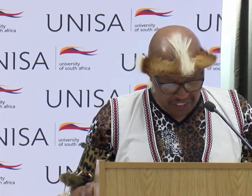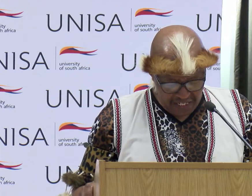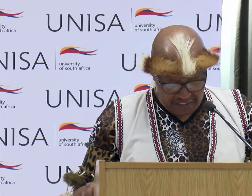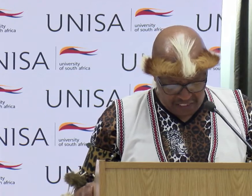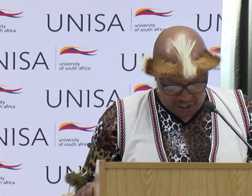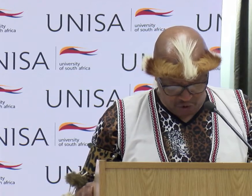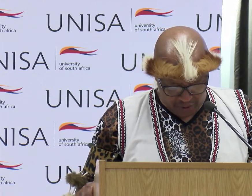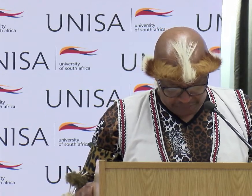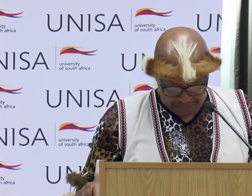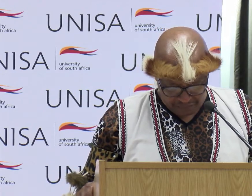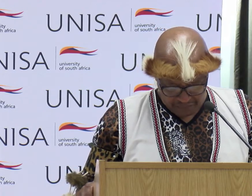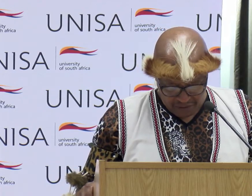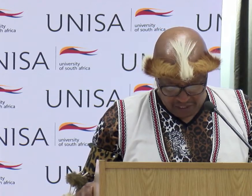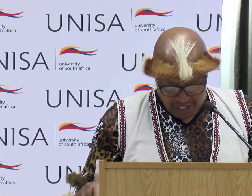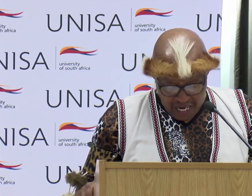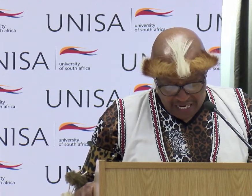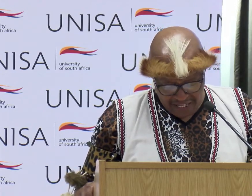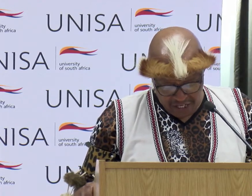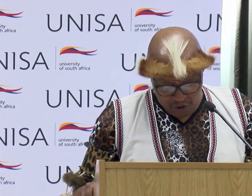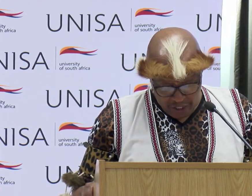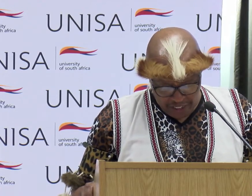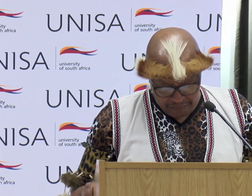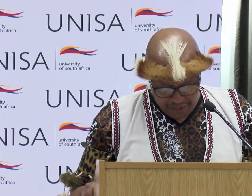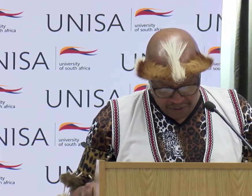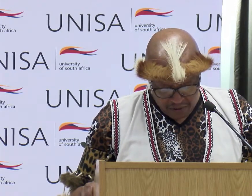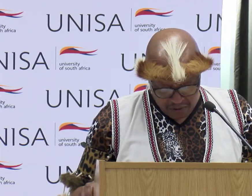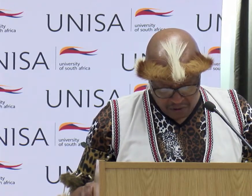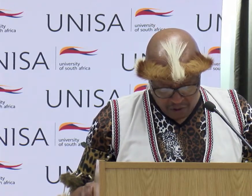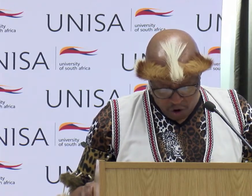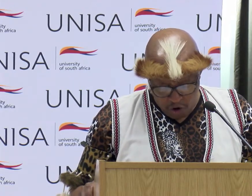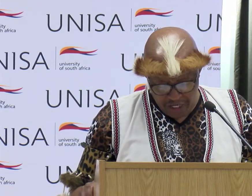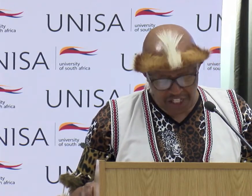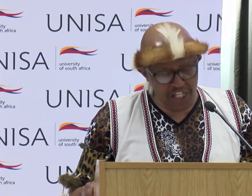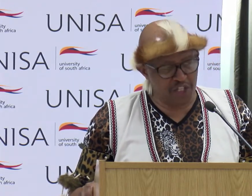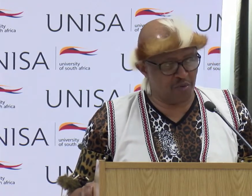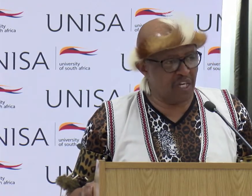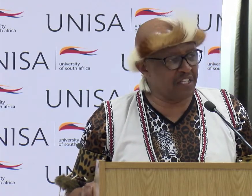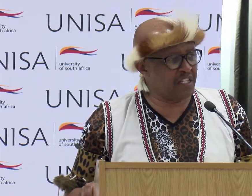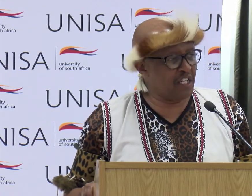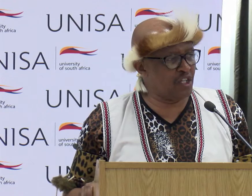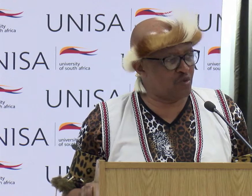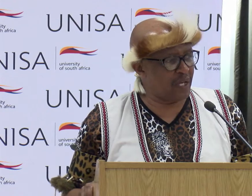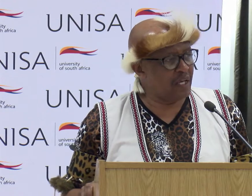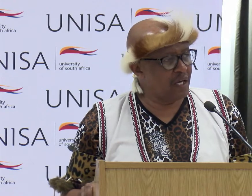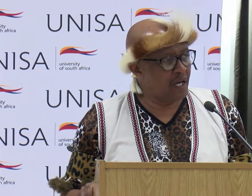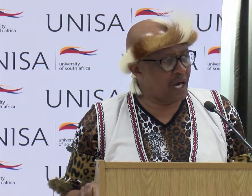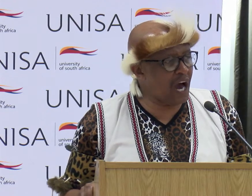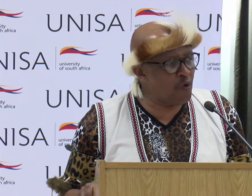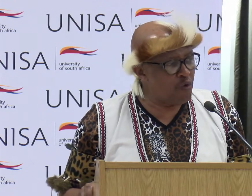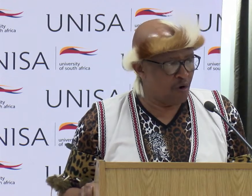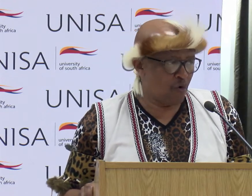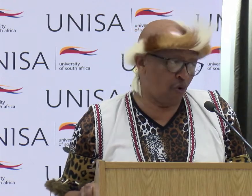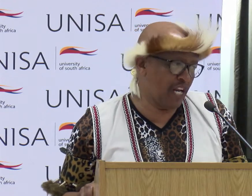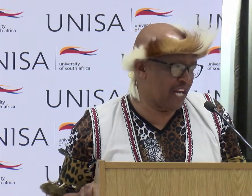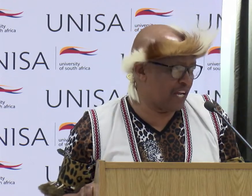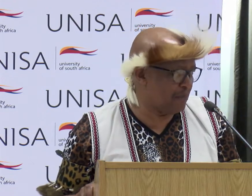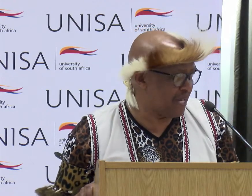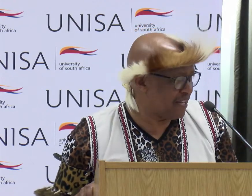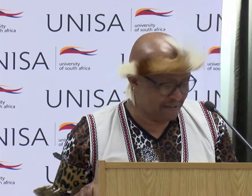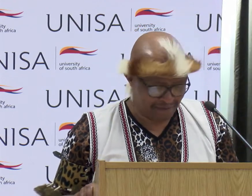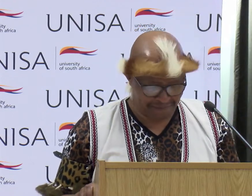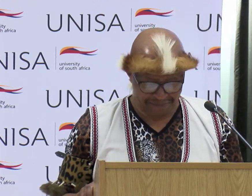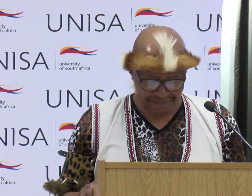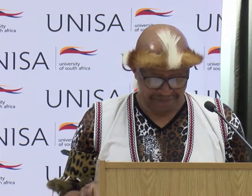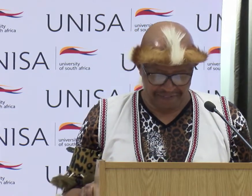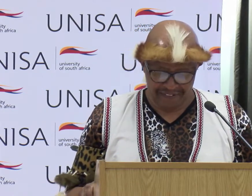umama ozala isizwe kanye nolimi oliyizwi lesizwe awu